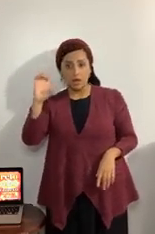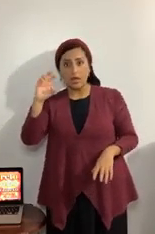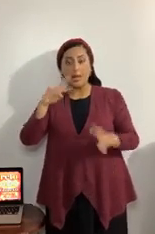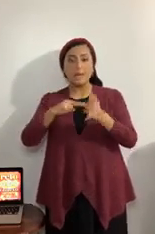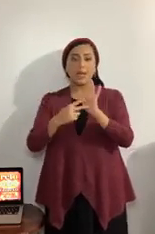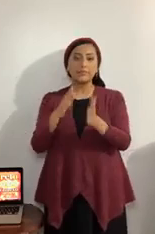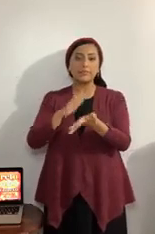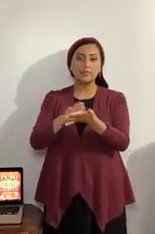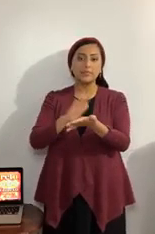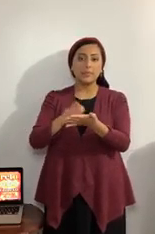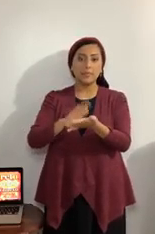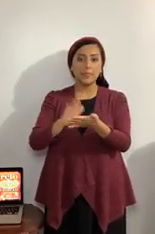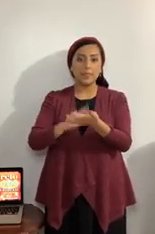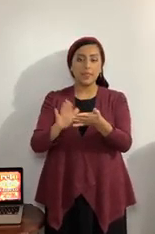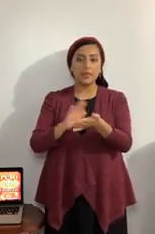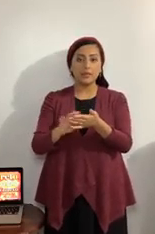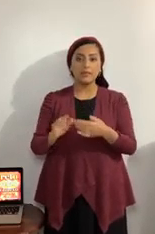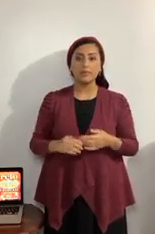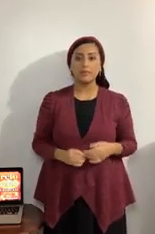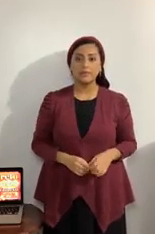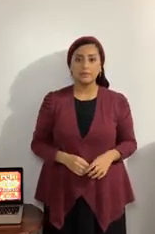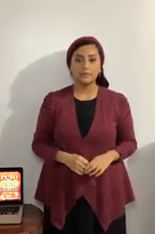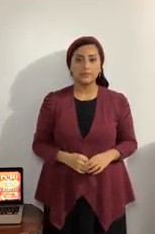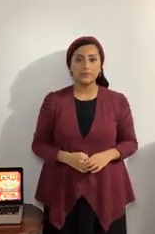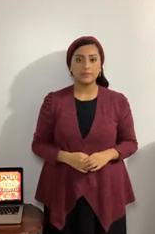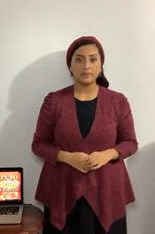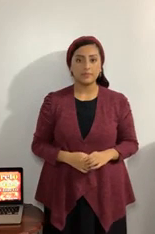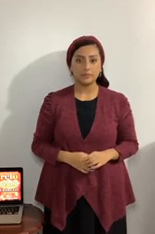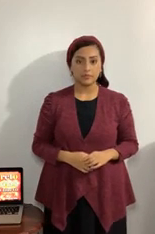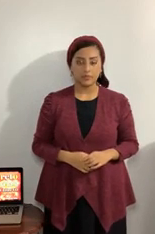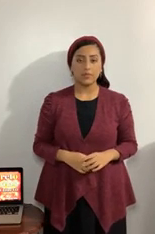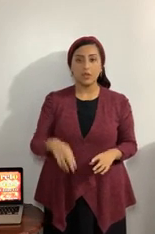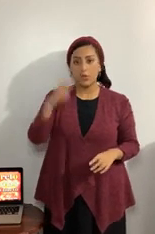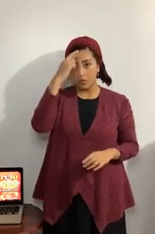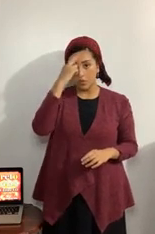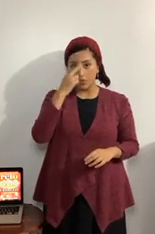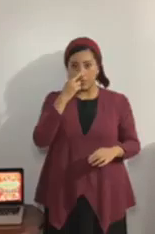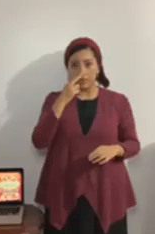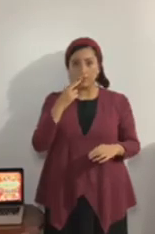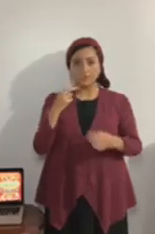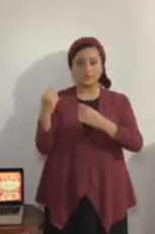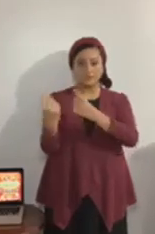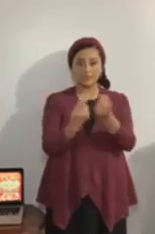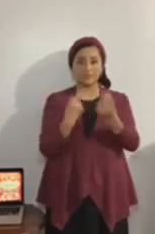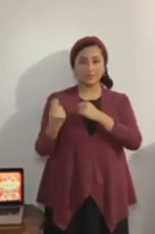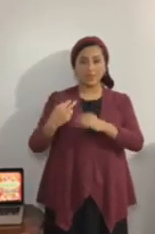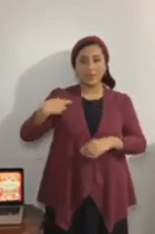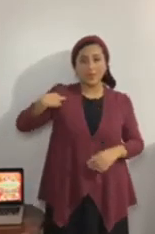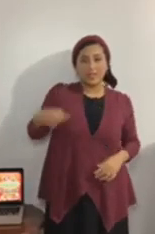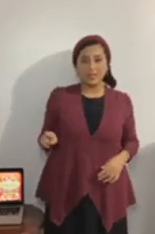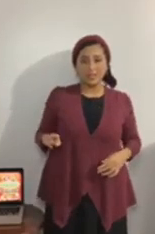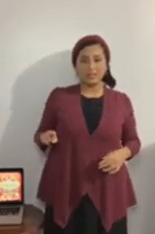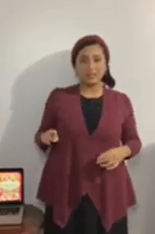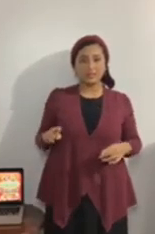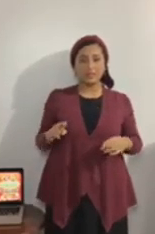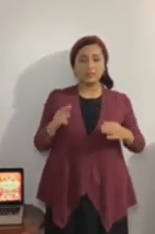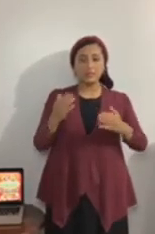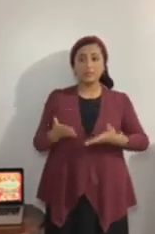limpiarse. Februo, limpiarse. Los romanos entonces realizaban ritos religiosos dedicados a Plutón para